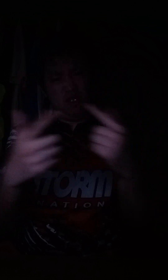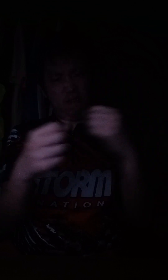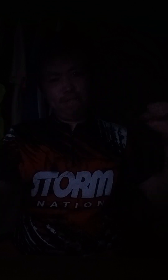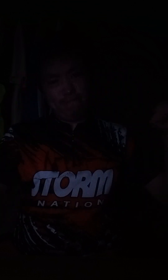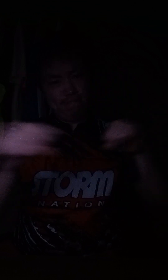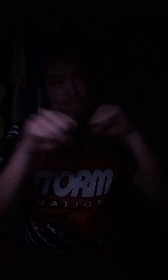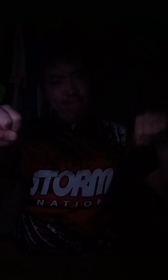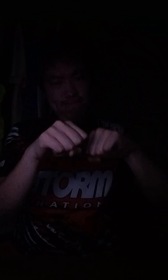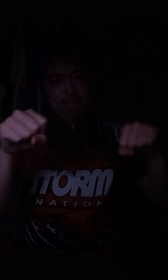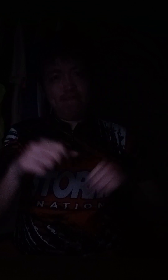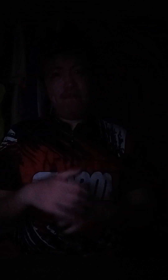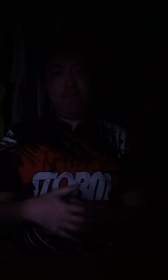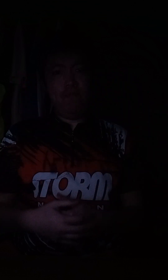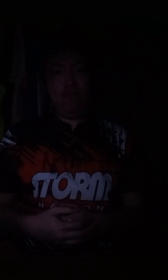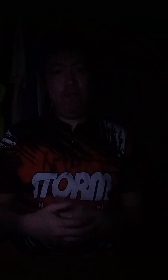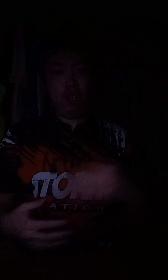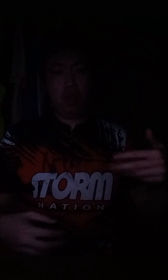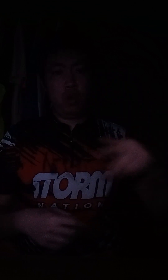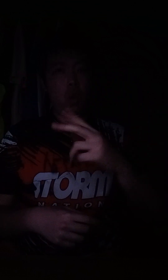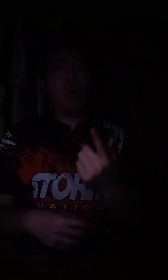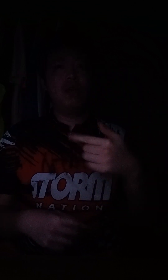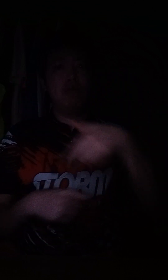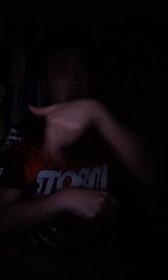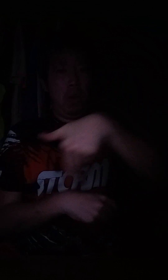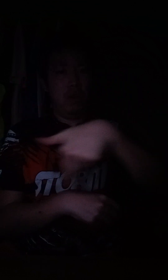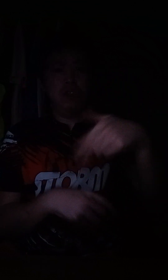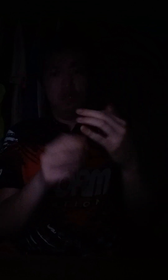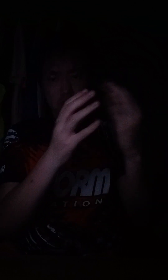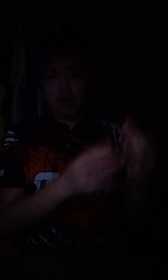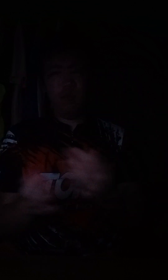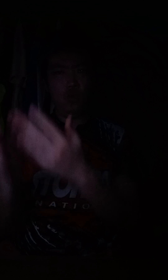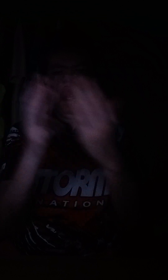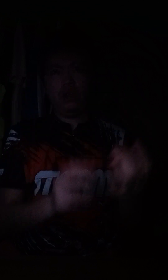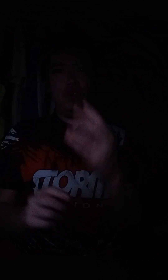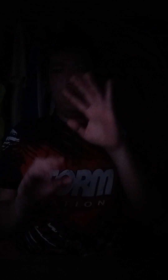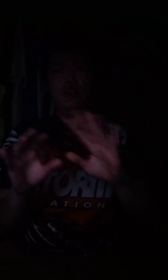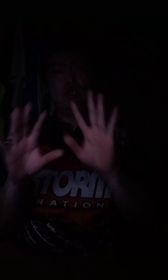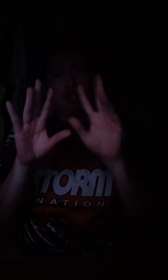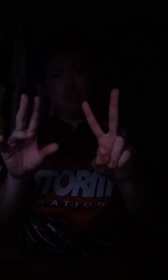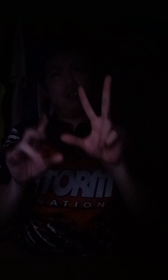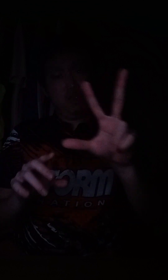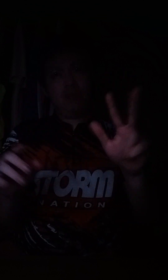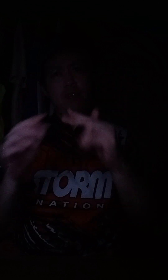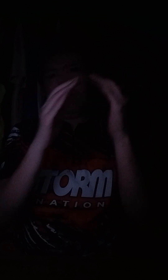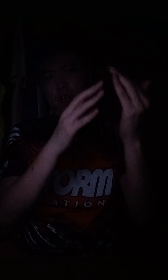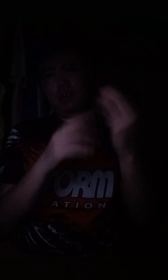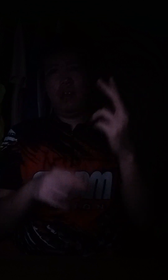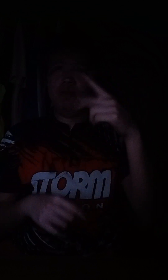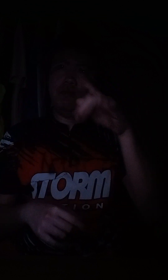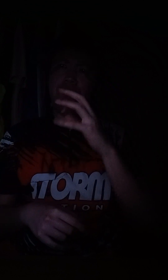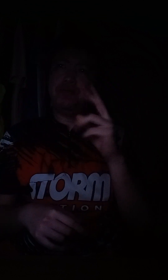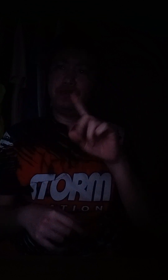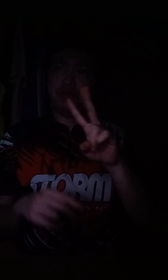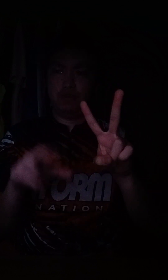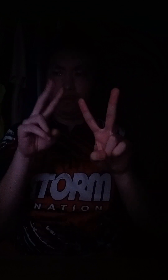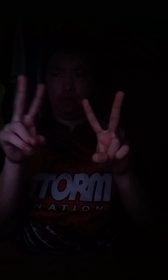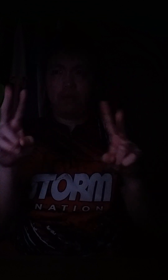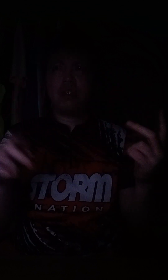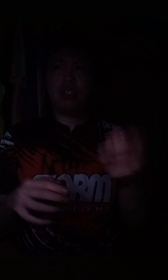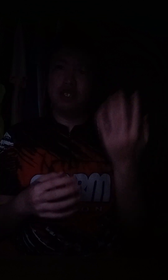부딪혔습니다. 통근버스에는 50대 운전자를 포함해 23명이 타고 있었는데 22명이 가벼운